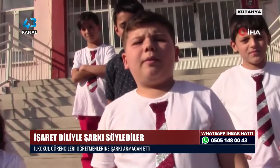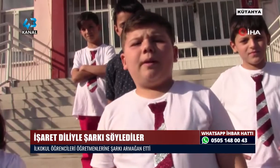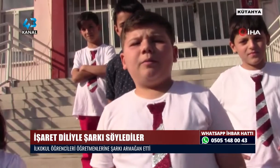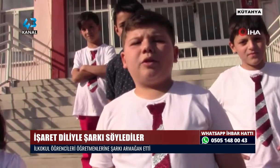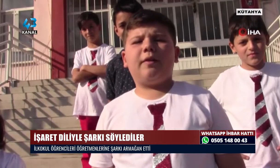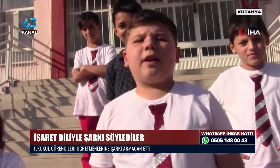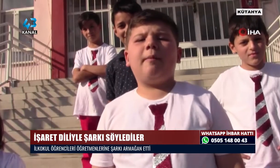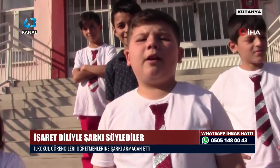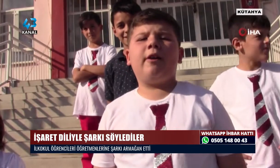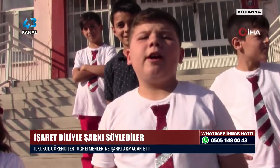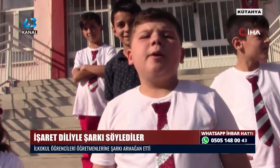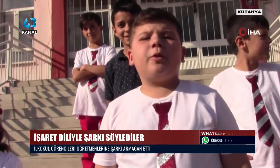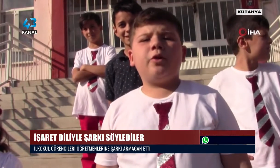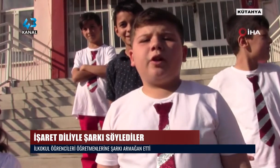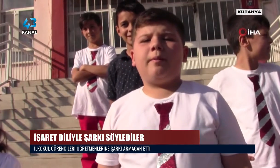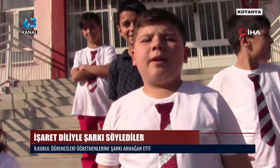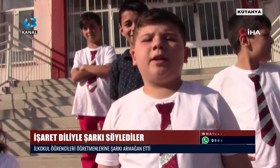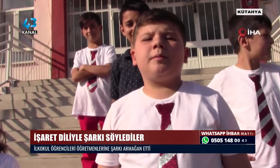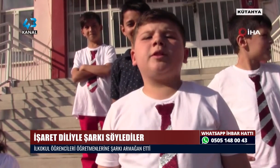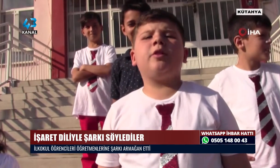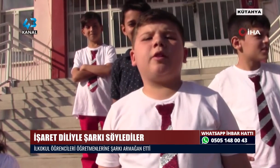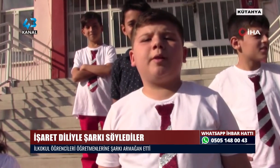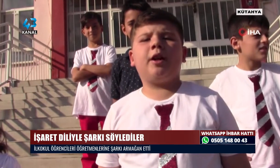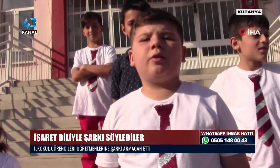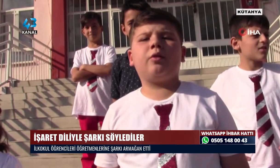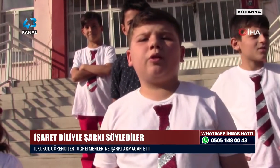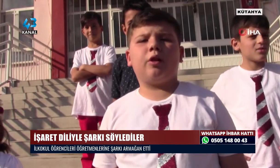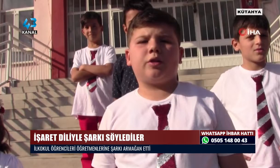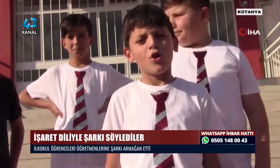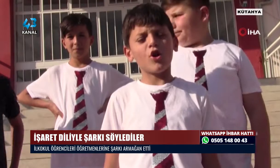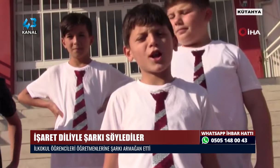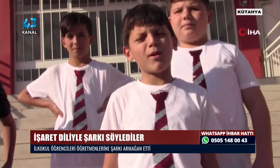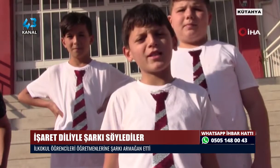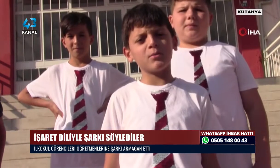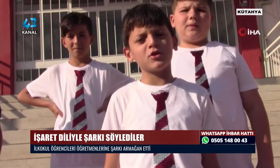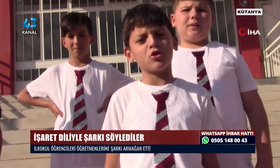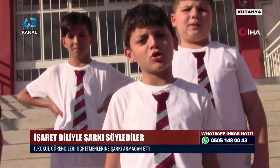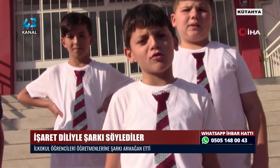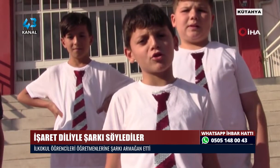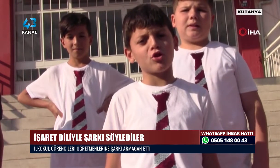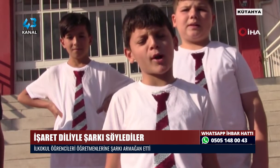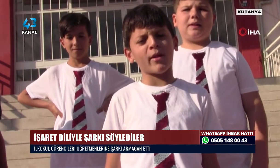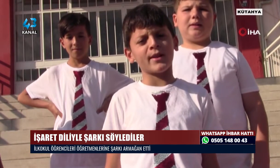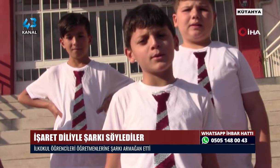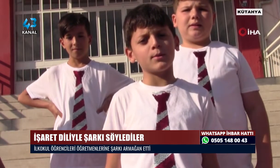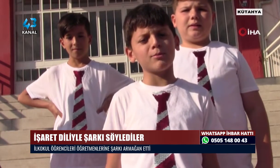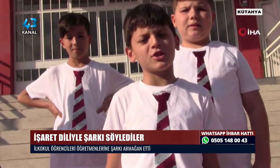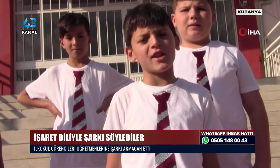Başöğretmen Mustafa Kemal ve bütün öğretmenlerimizin Öğretmenler Günü kutluyoruz. Öğretmenlerimizi çok seviyoruz. Öğretmenlerimiz bizim için